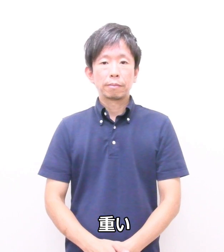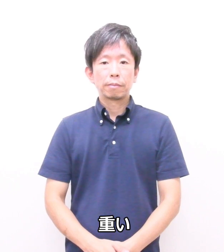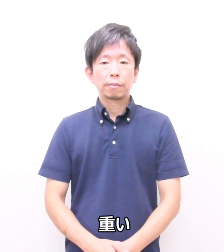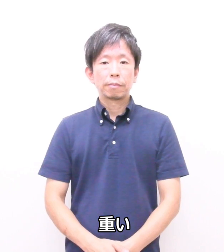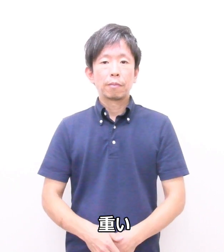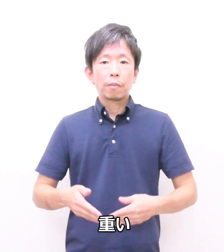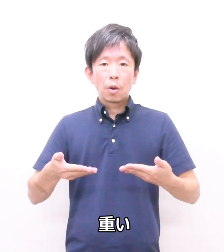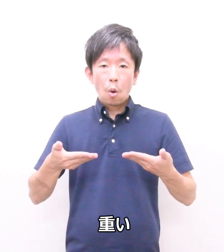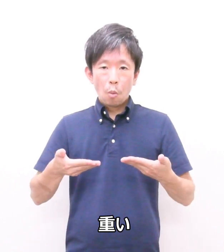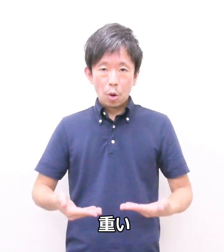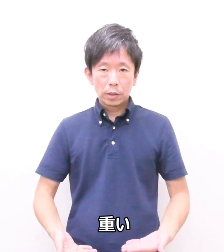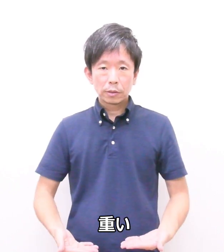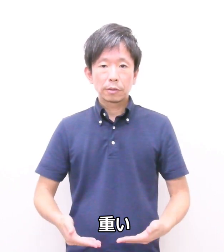重い。